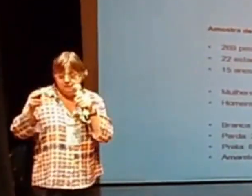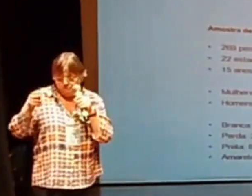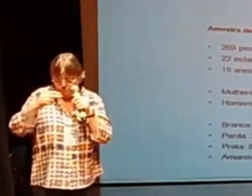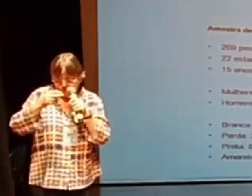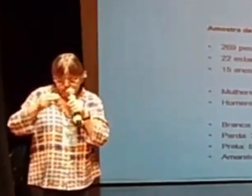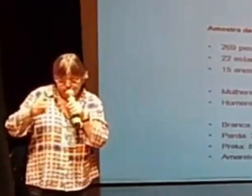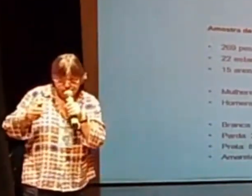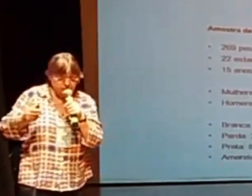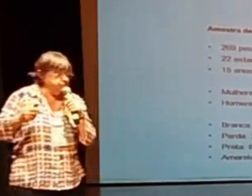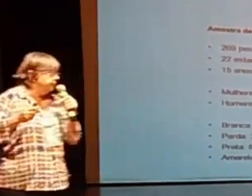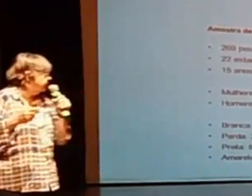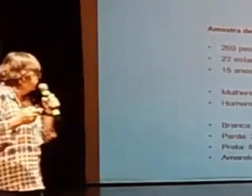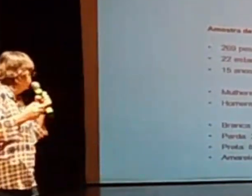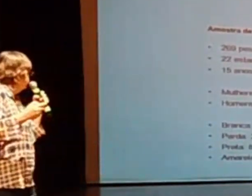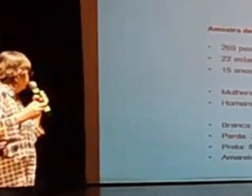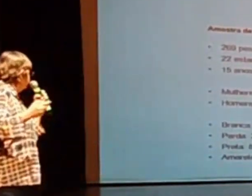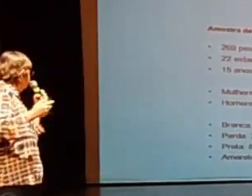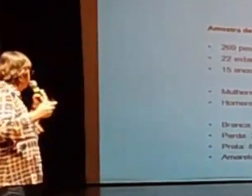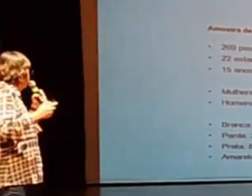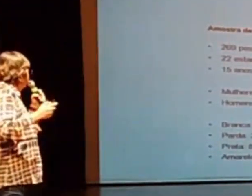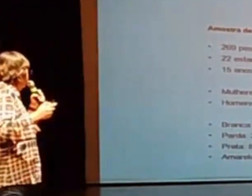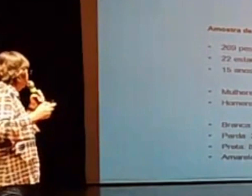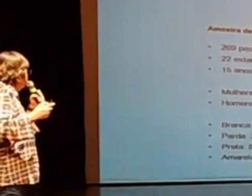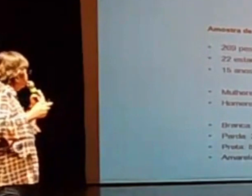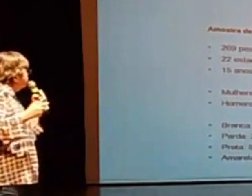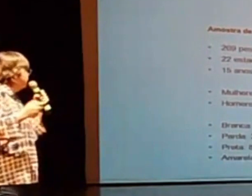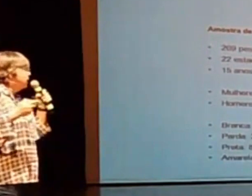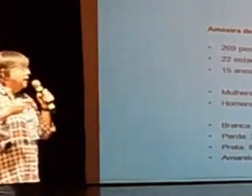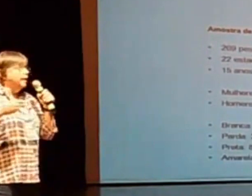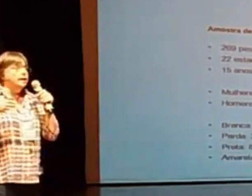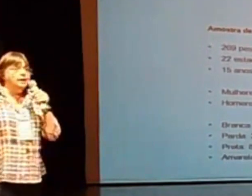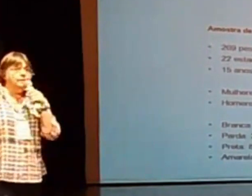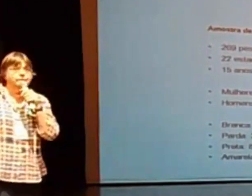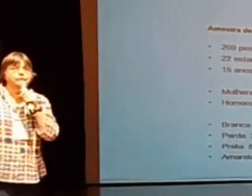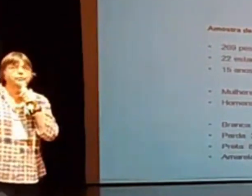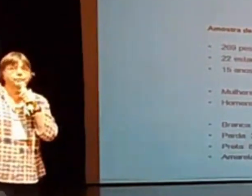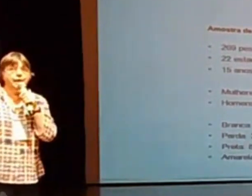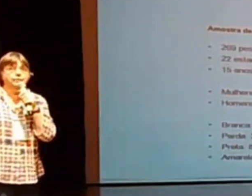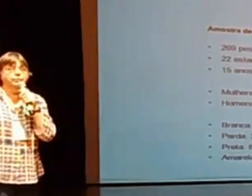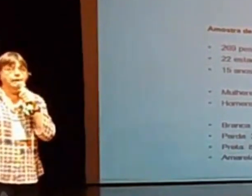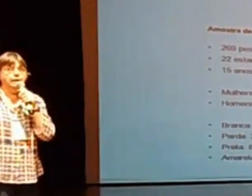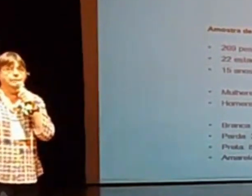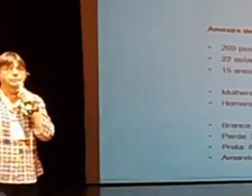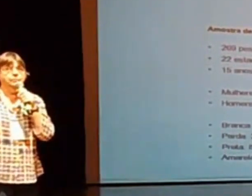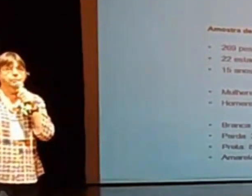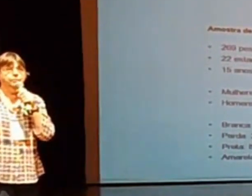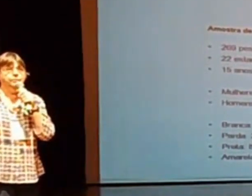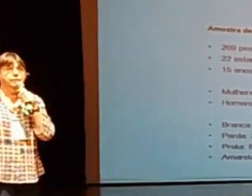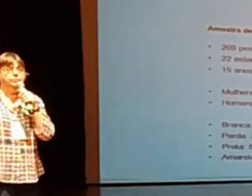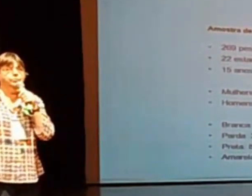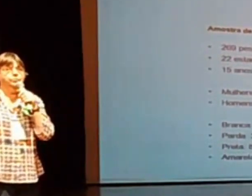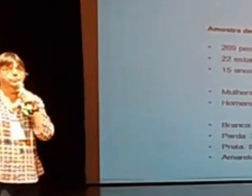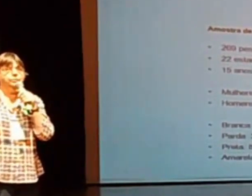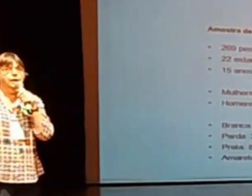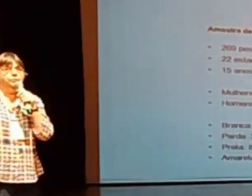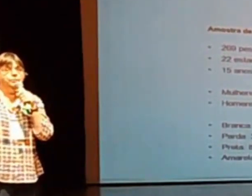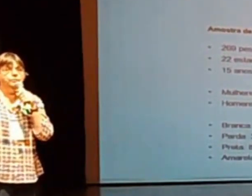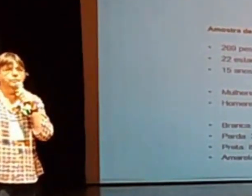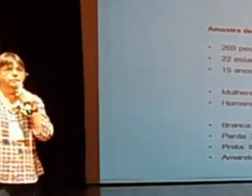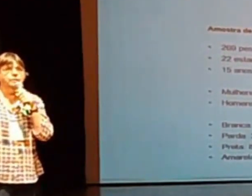ideia, eu sei que os números vão estar meio ruins, esse questionário online que nós